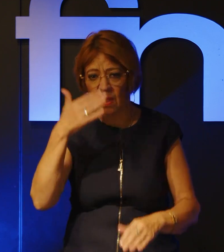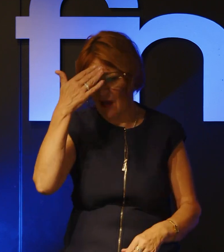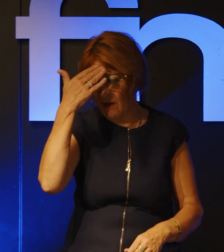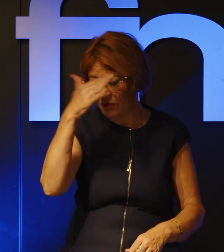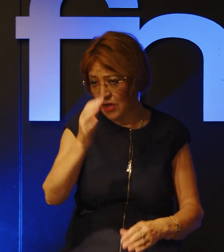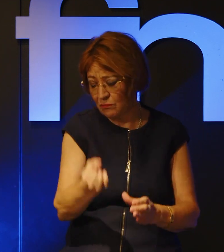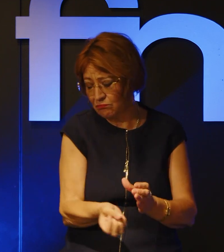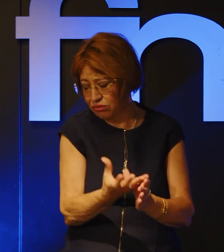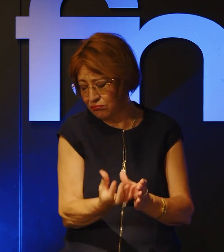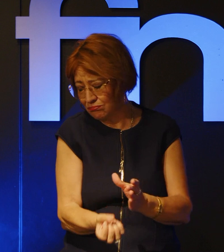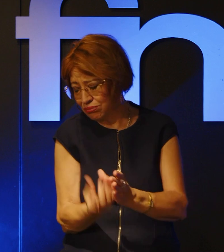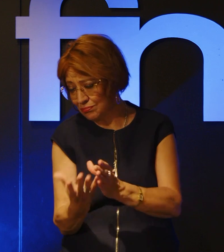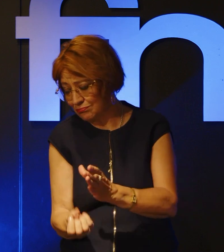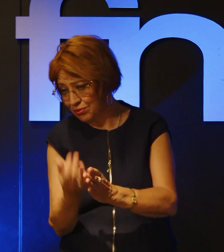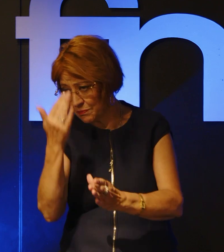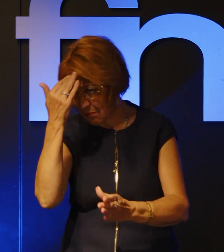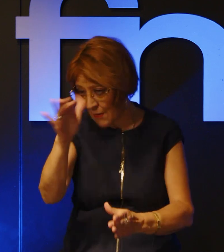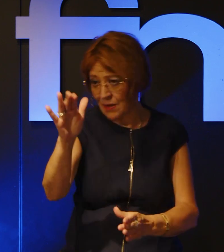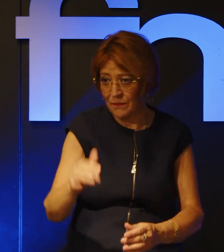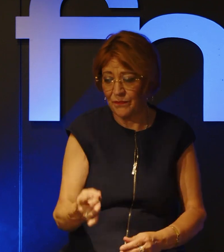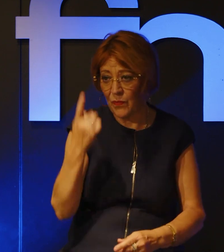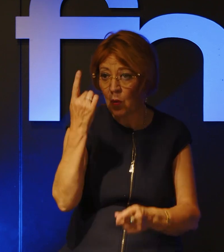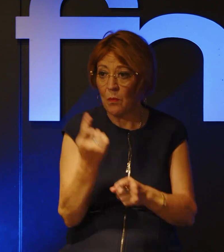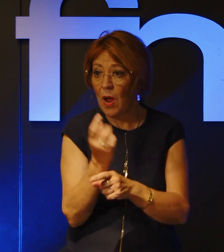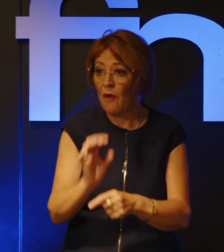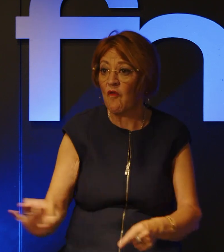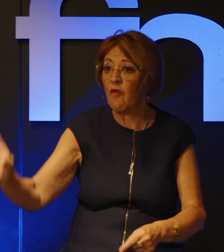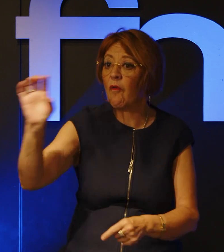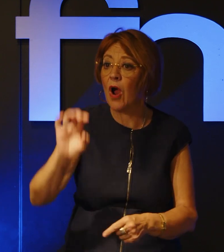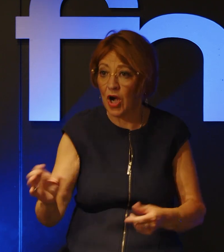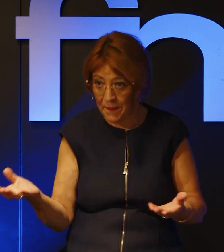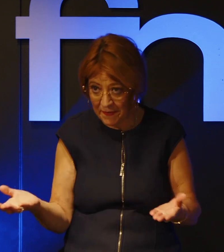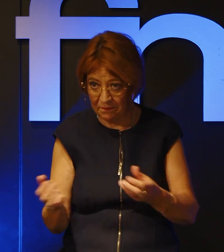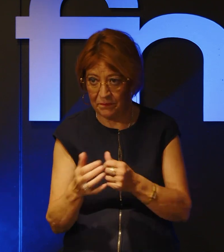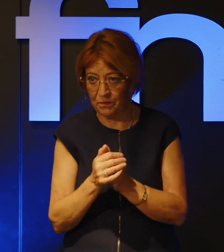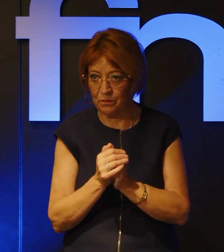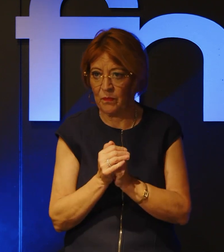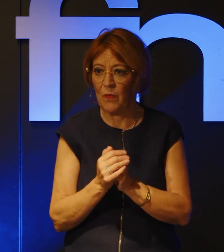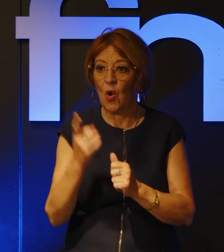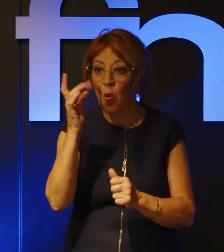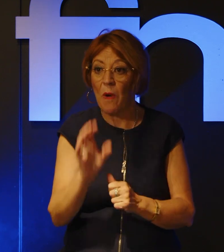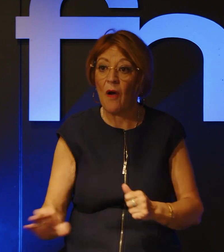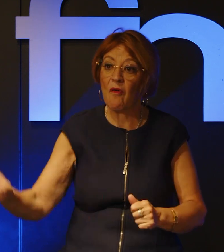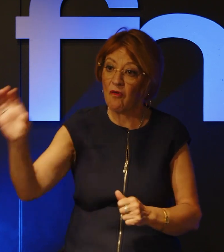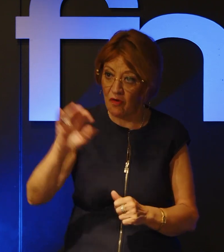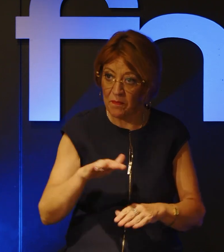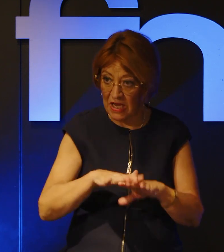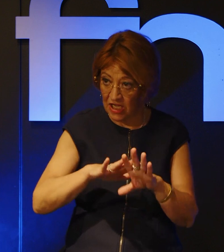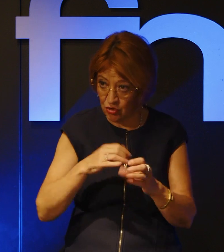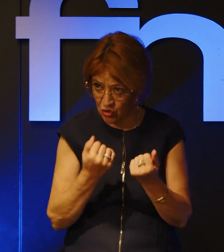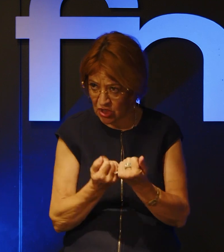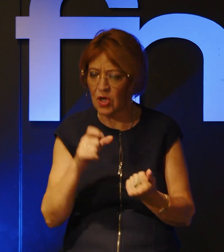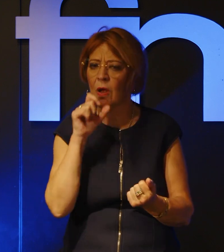quisermos portanto uma das maneiras que H Hum uma das maneiras que as redes sociais